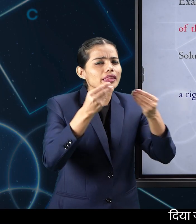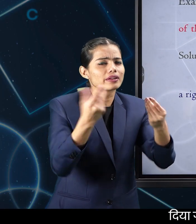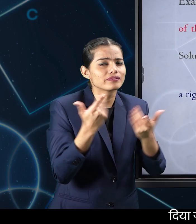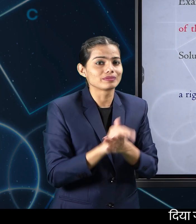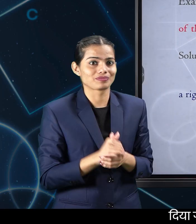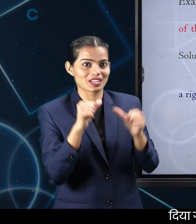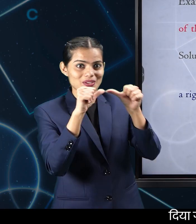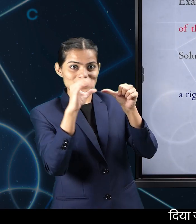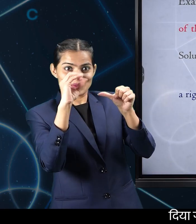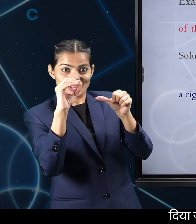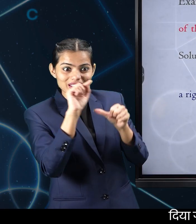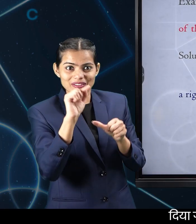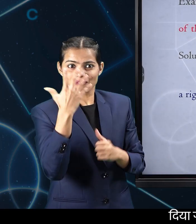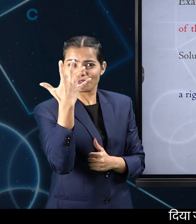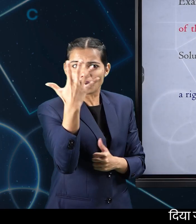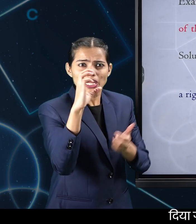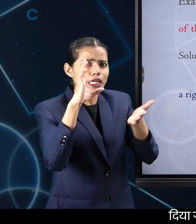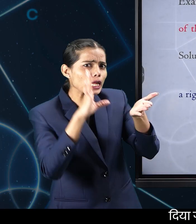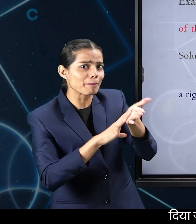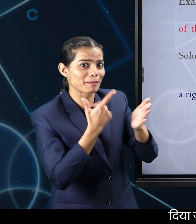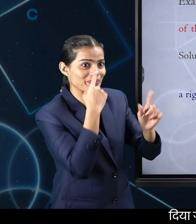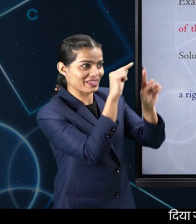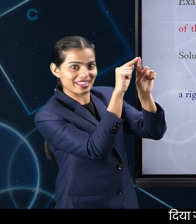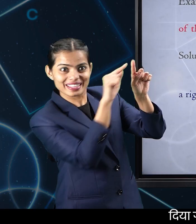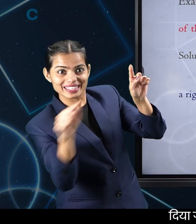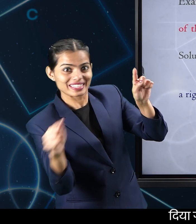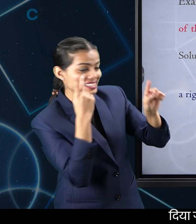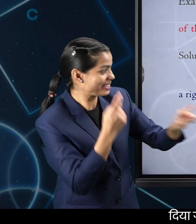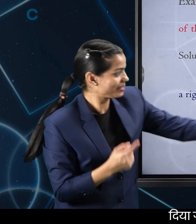दिया गया है AO इज इक्वल 5 सेमी और AB इज इक्वल 4 सेमी।